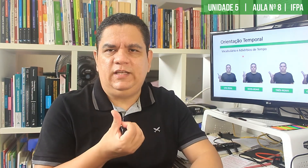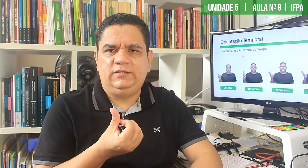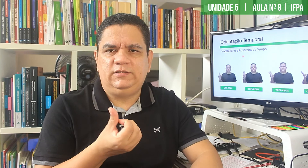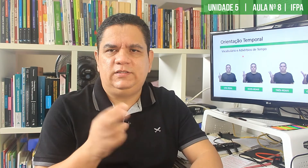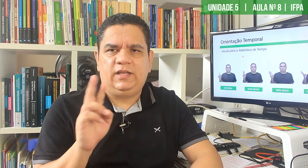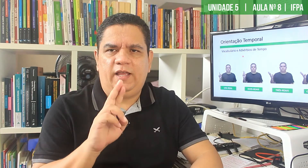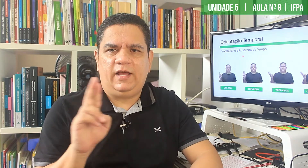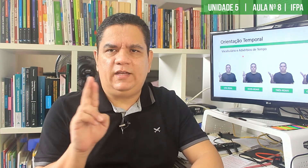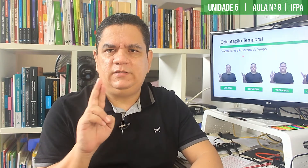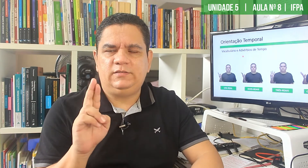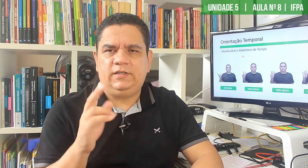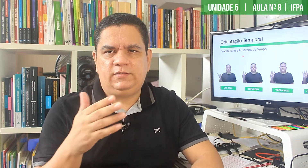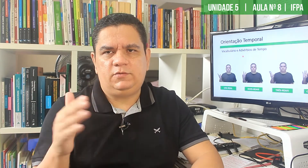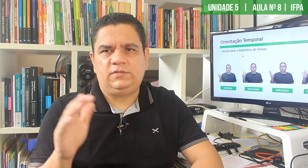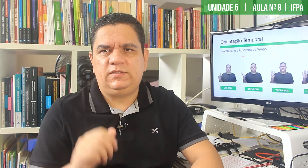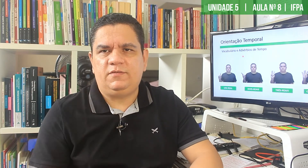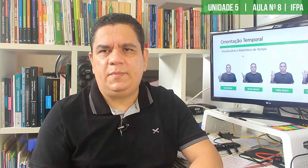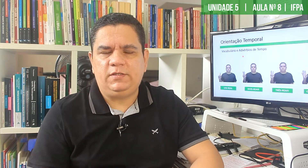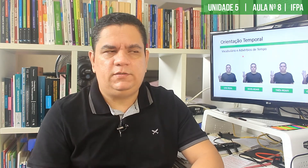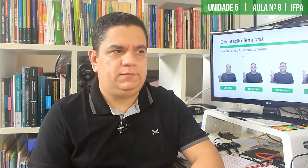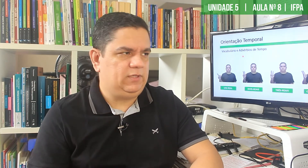R$6 e assim sucessivamente, tá bom?